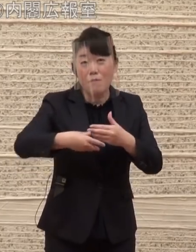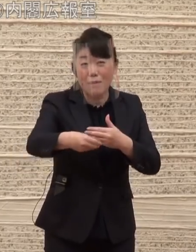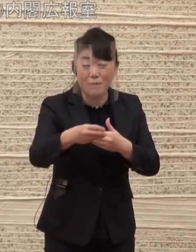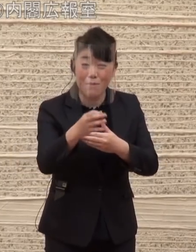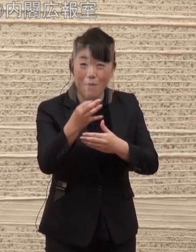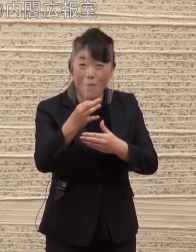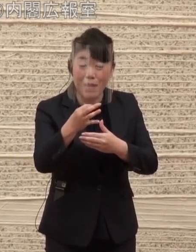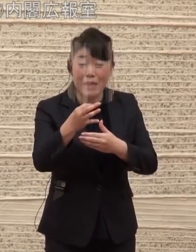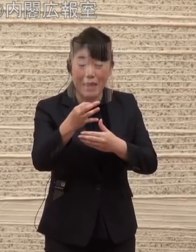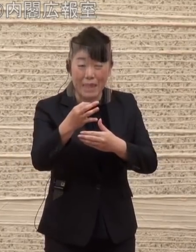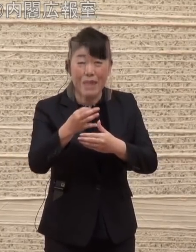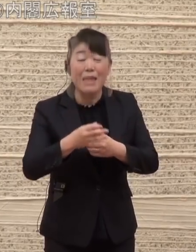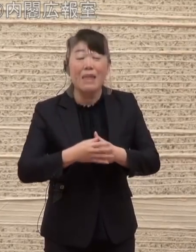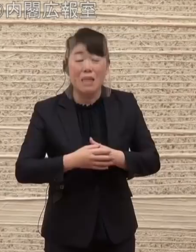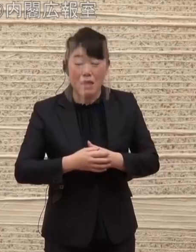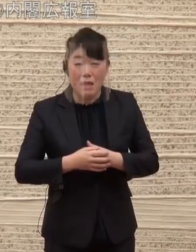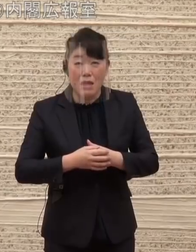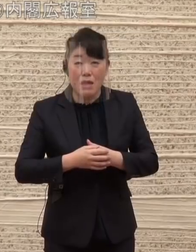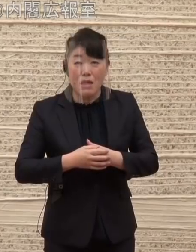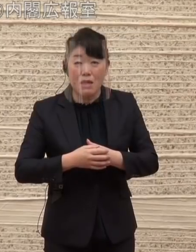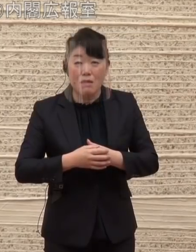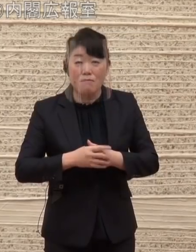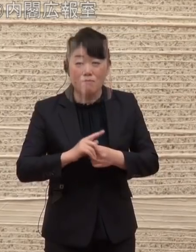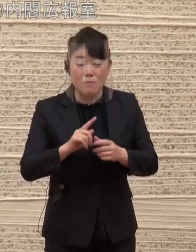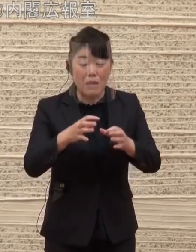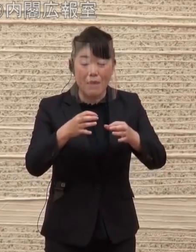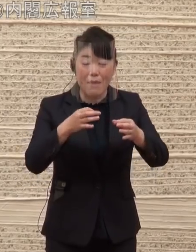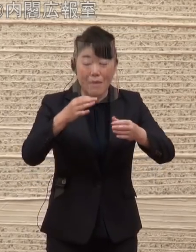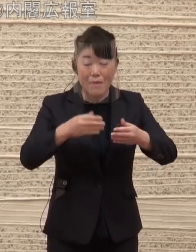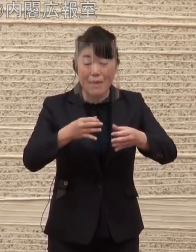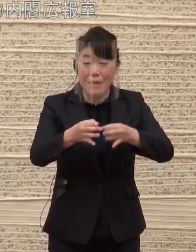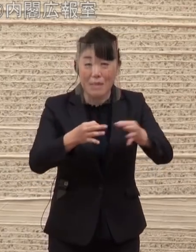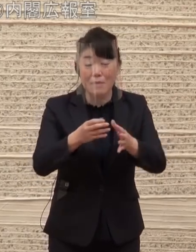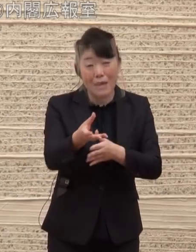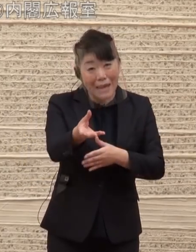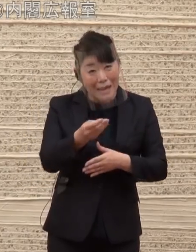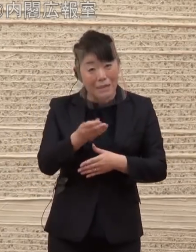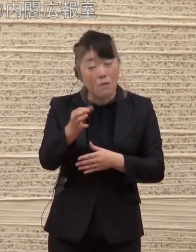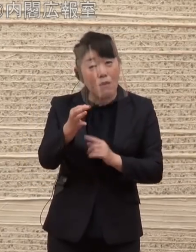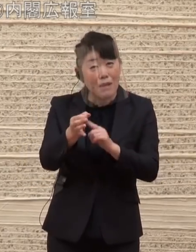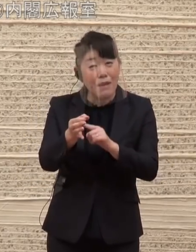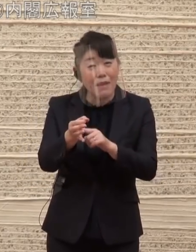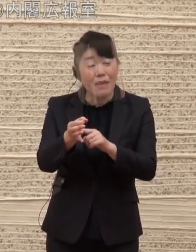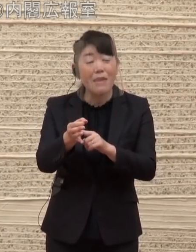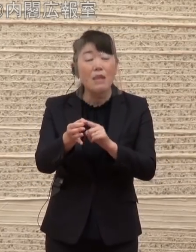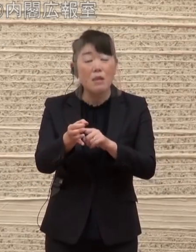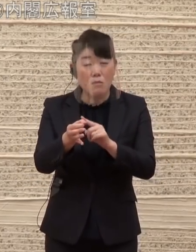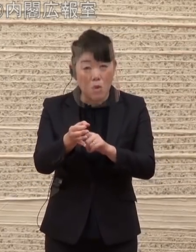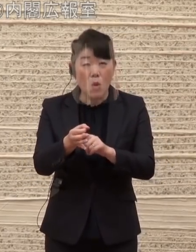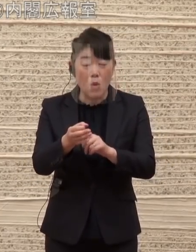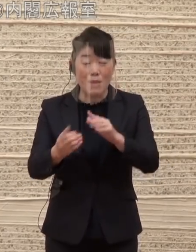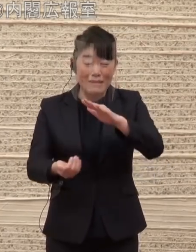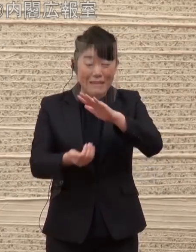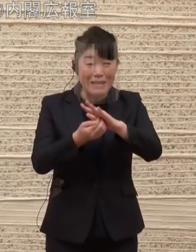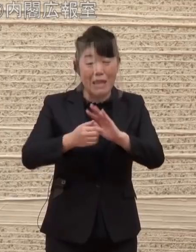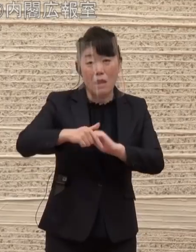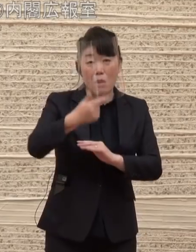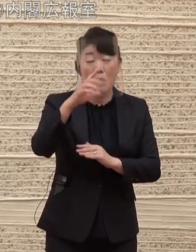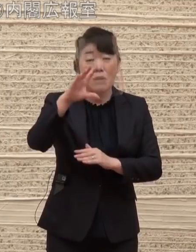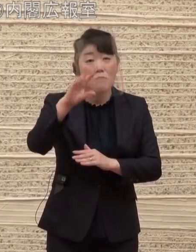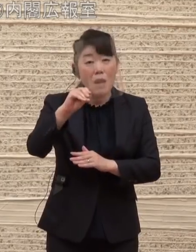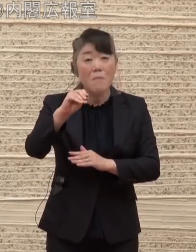ため最大600万円の給付金を新たに創設し